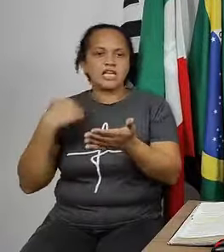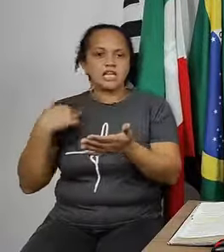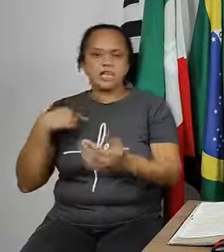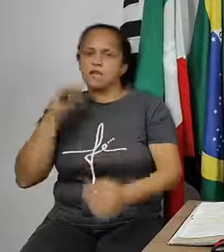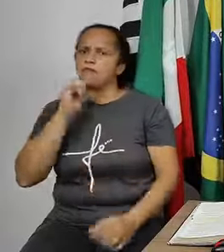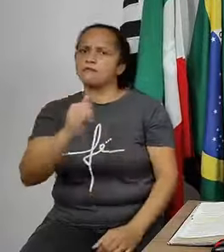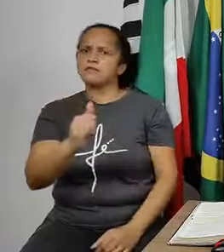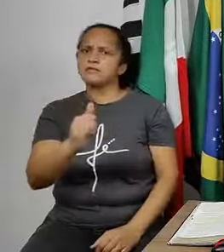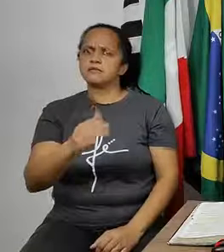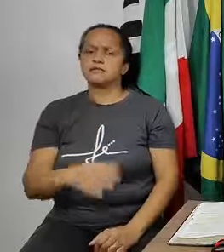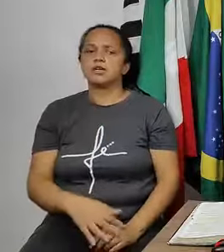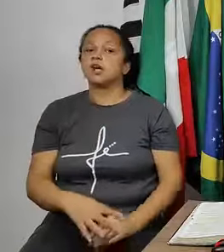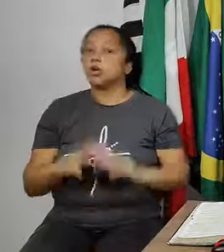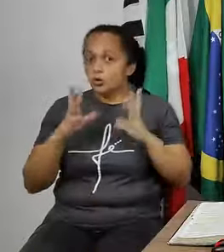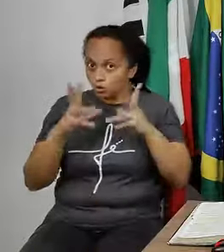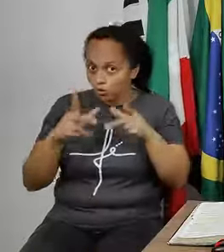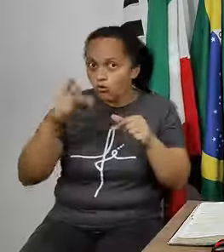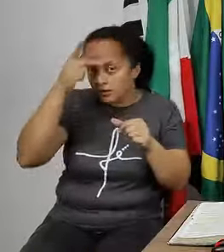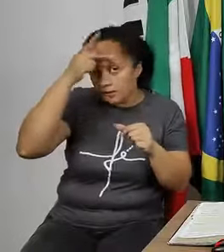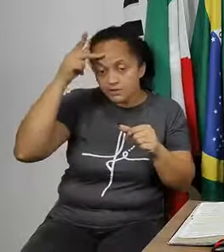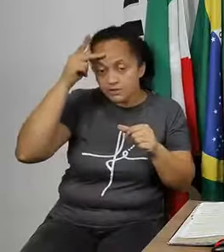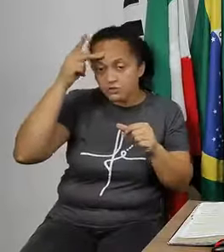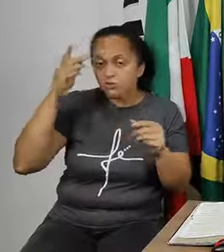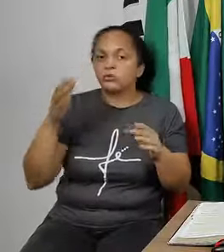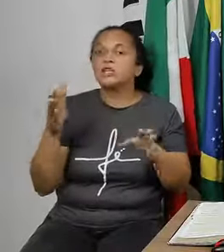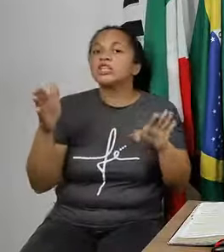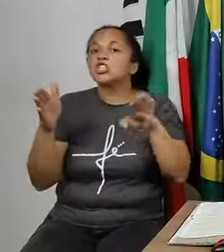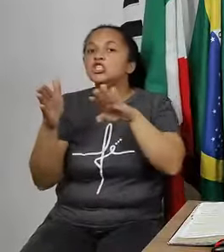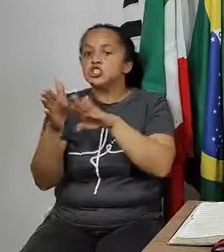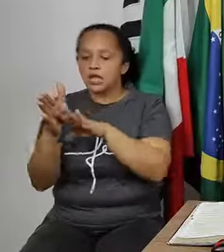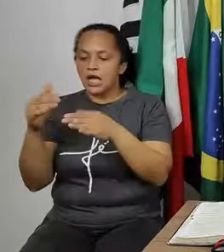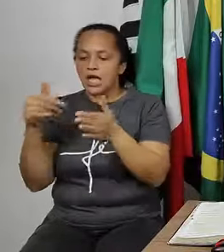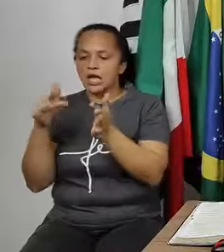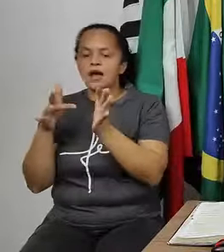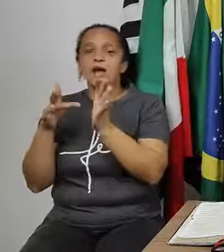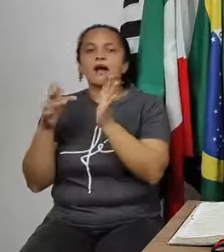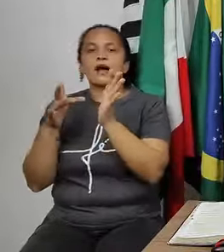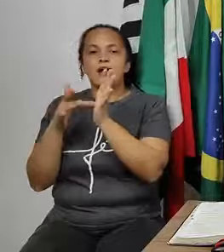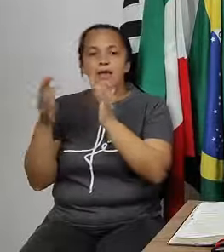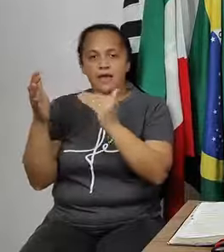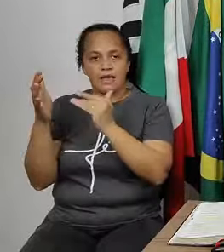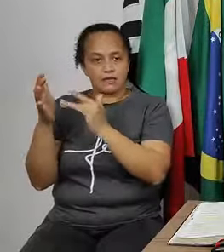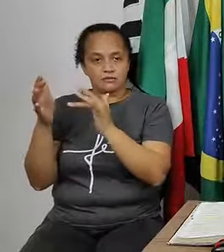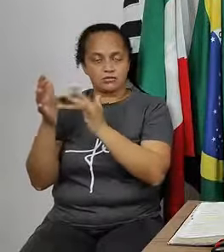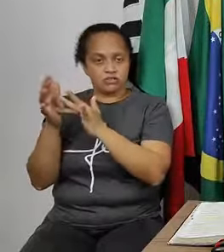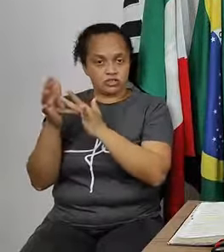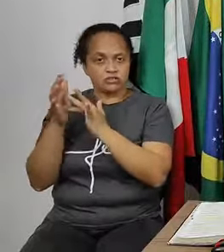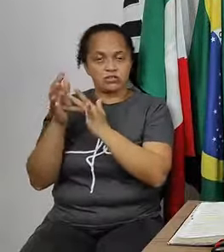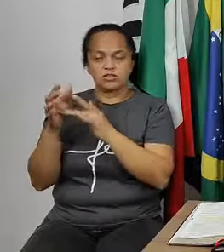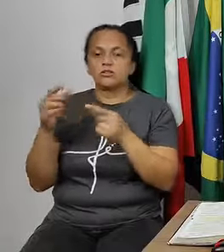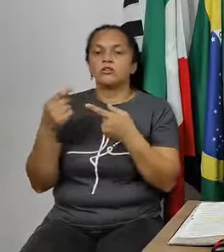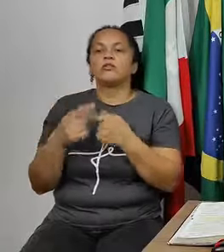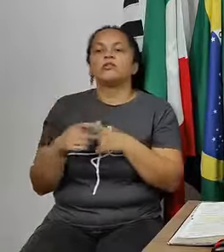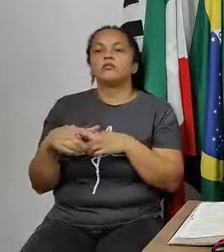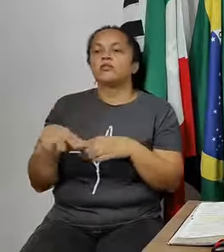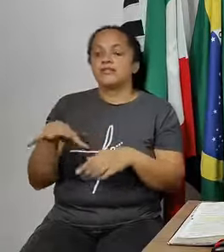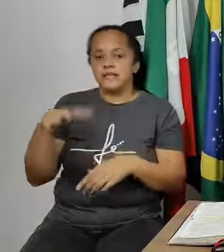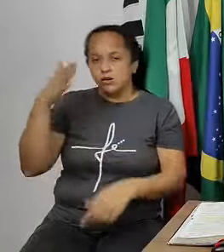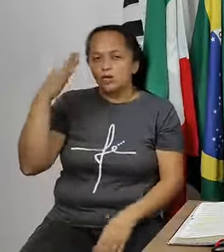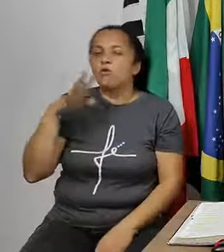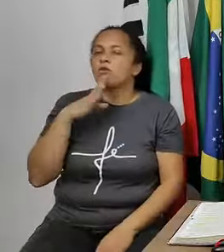minhas palavras e as pratica, eu vos mostrarei a quem é semelhante.